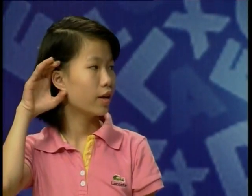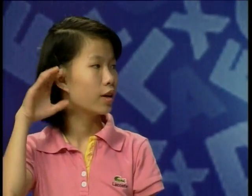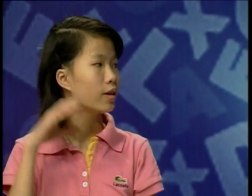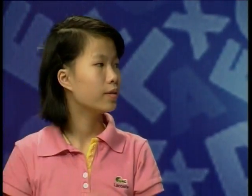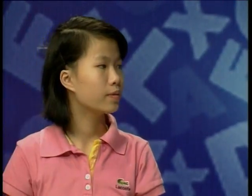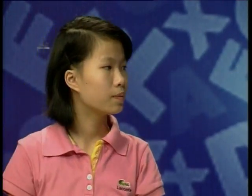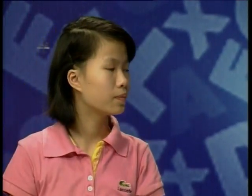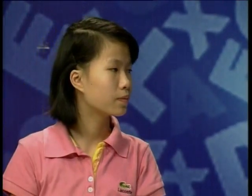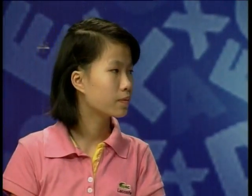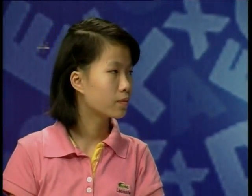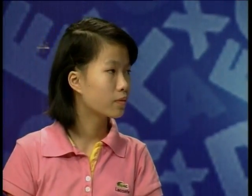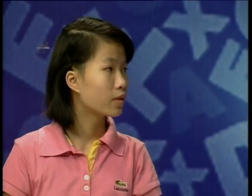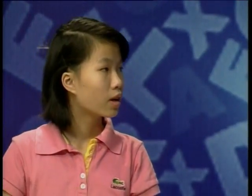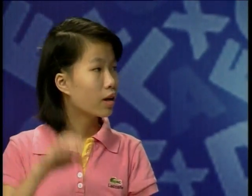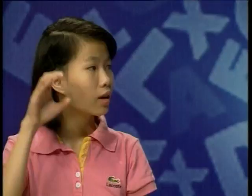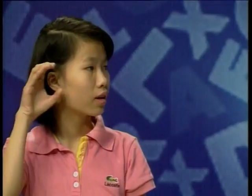Chúng ta hãy cùng quan sát bạn làm lại hành động nghe nhé